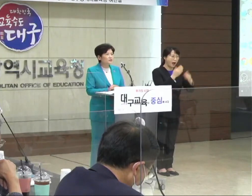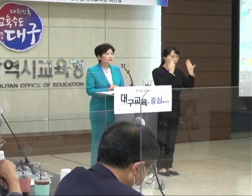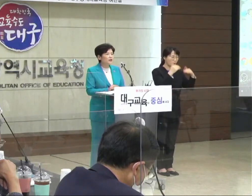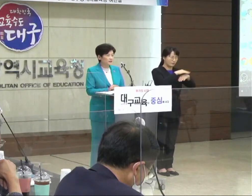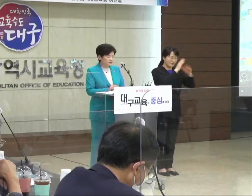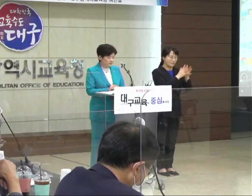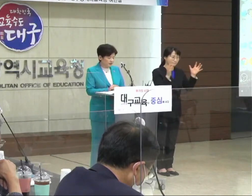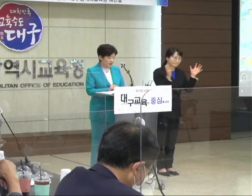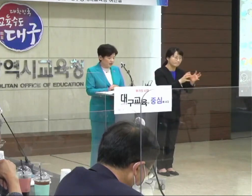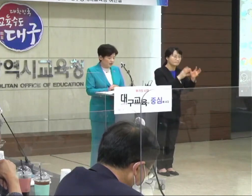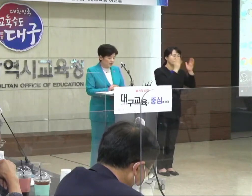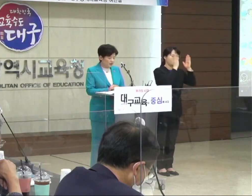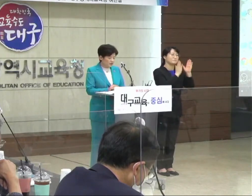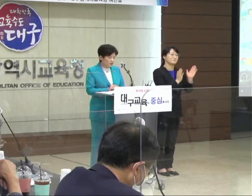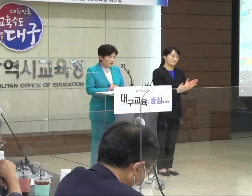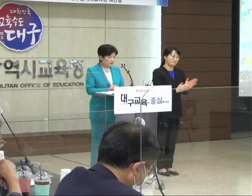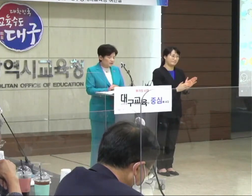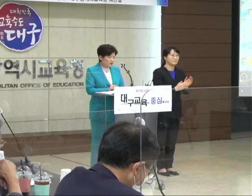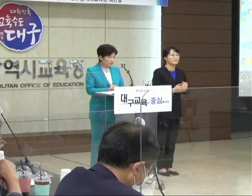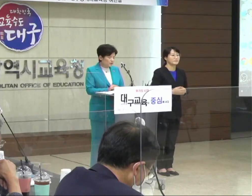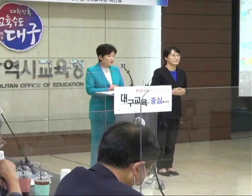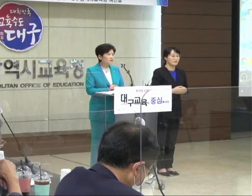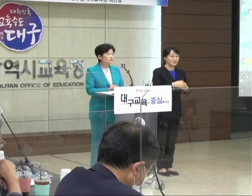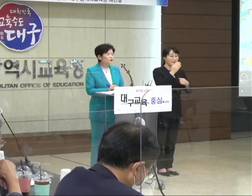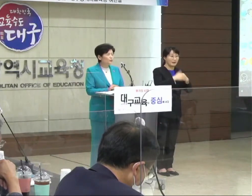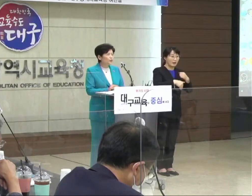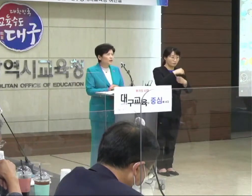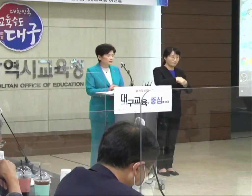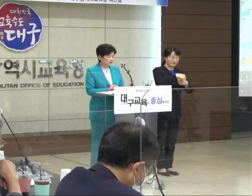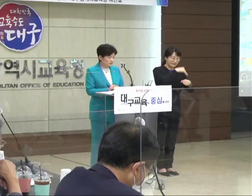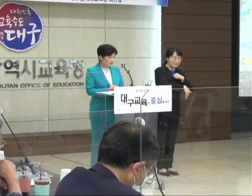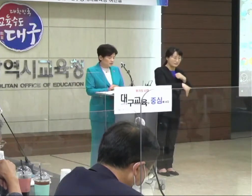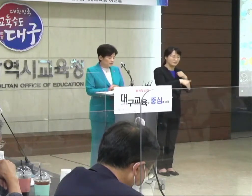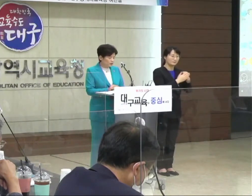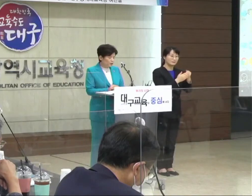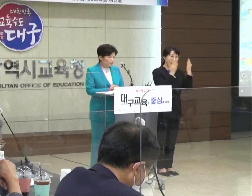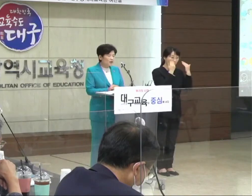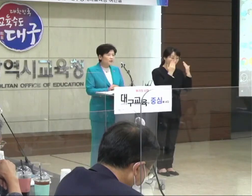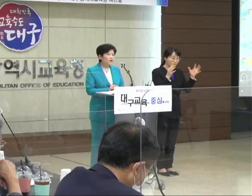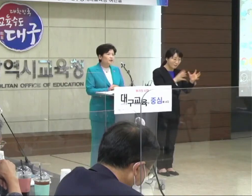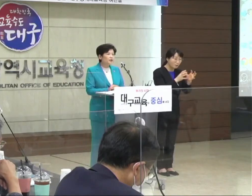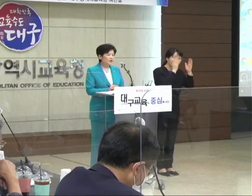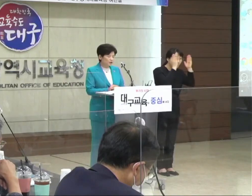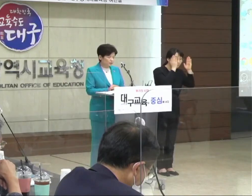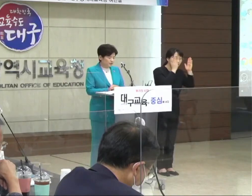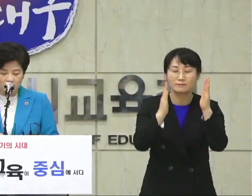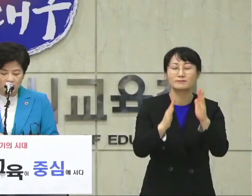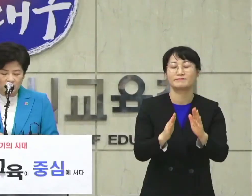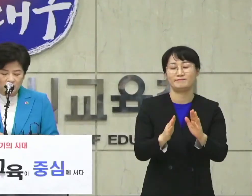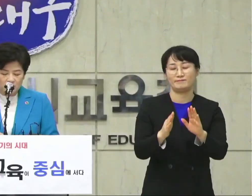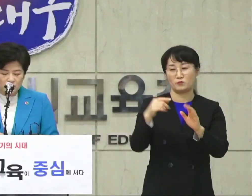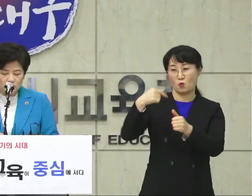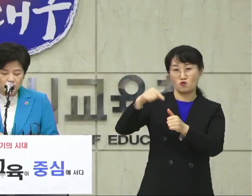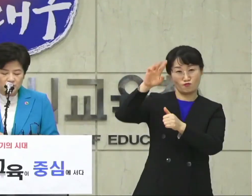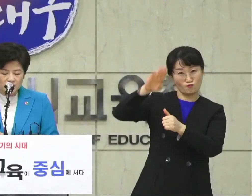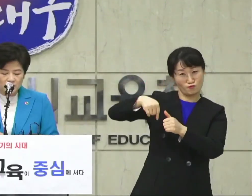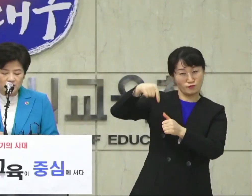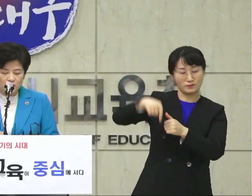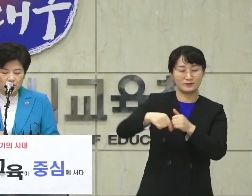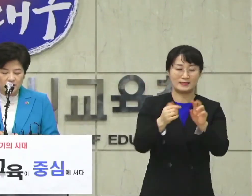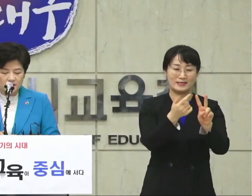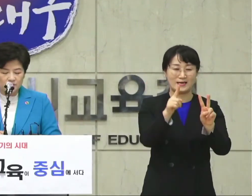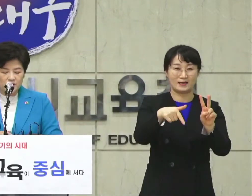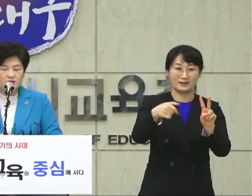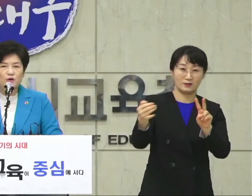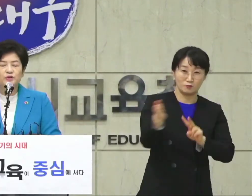등교를 실시했습니다. 이와 같은 대구형 등교 모델은 교육부가 이번 2학기부터